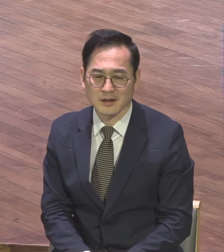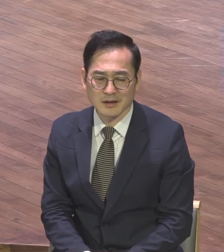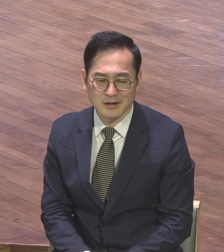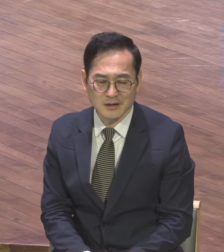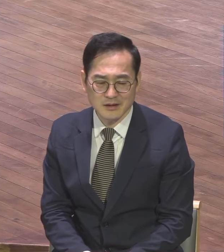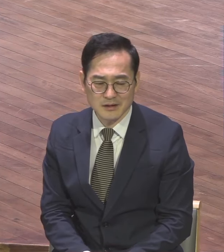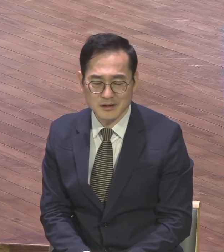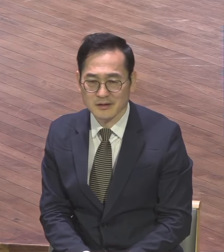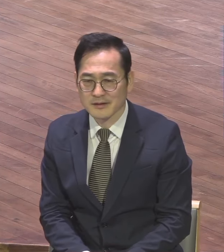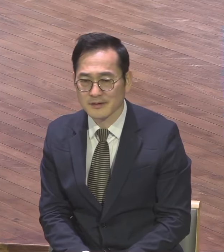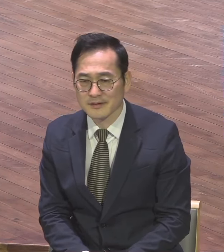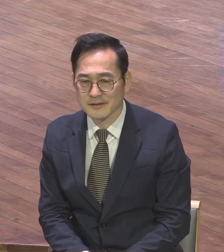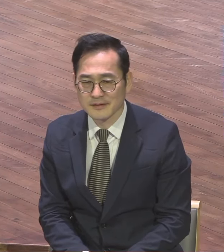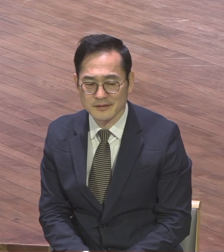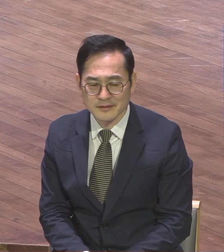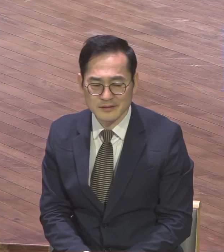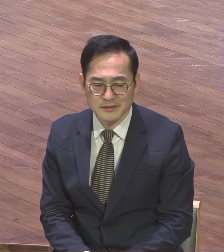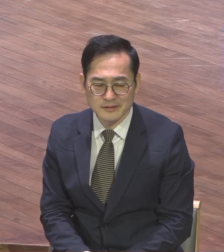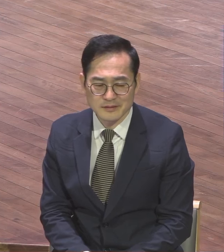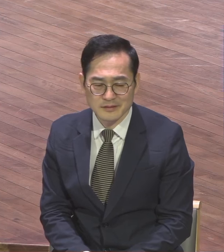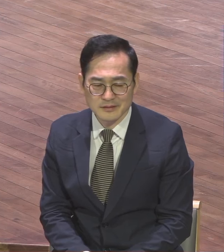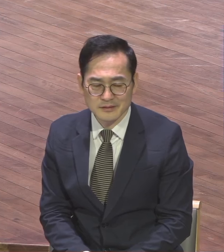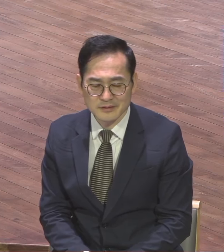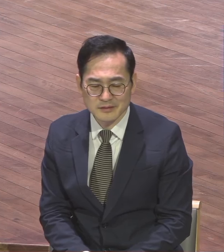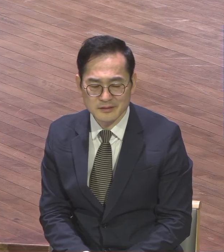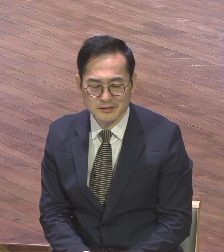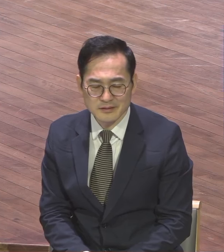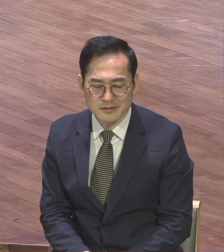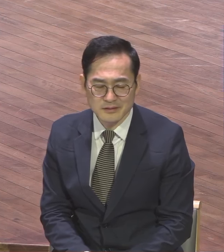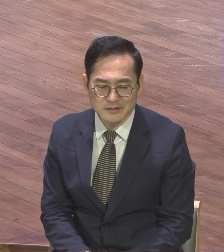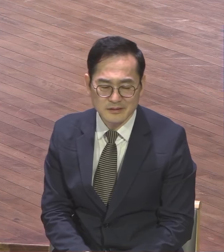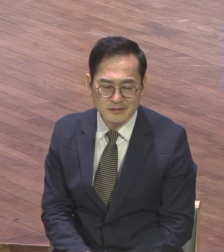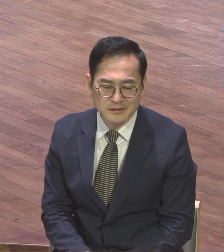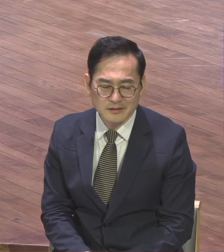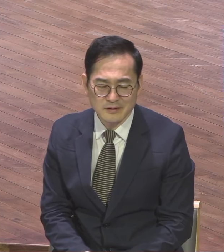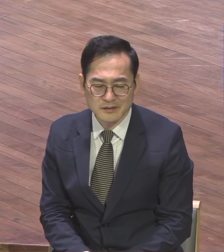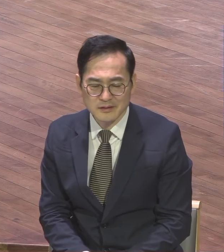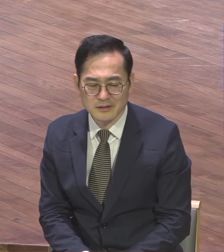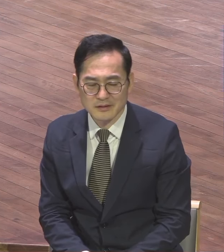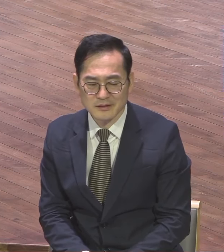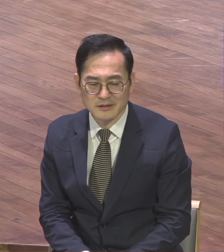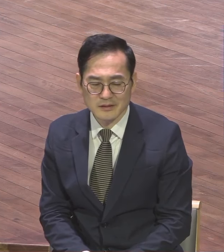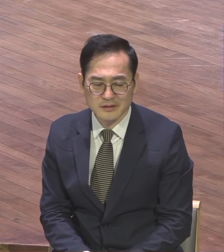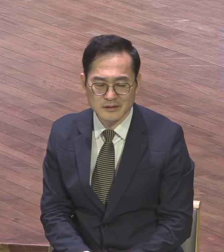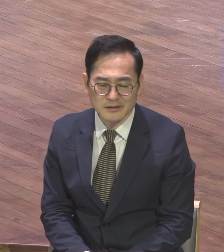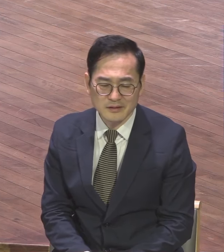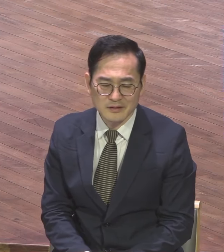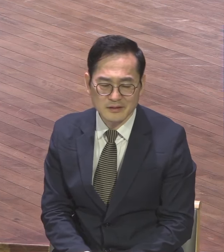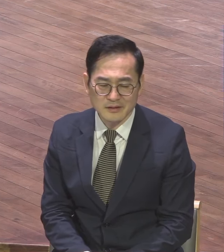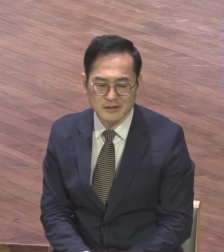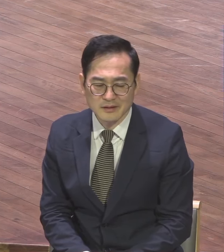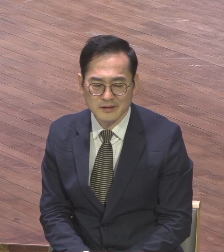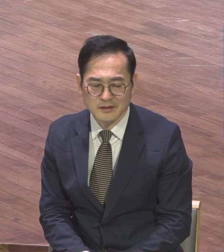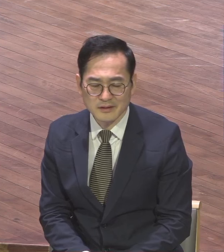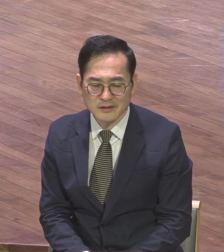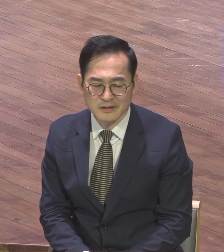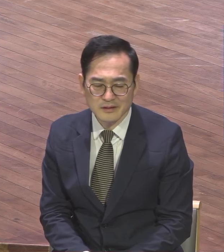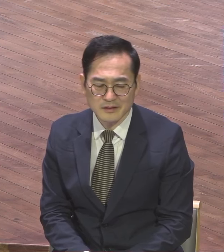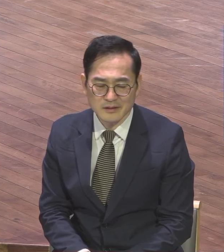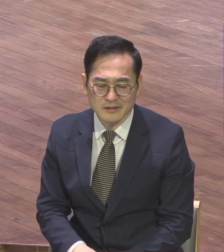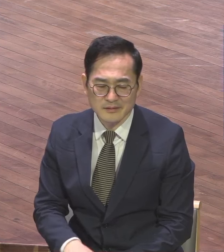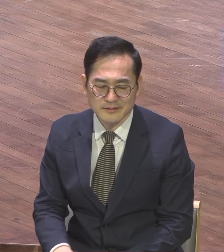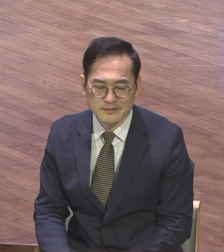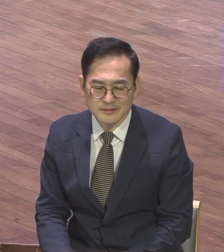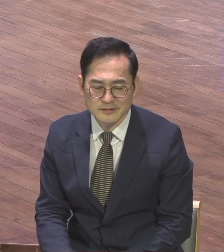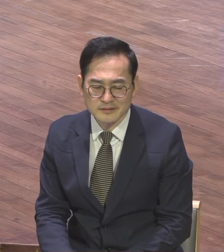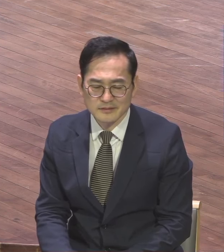이만을 위해서 그 뭐 정명주장으로 감정했다 하나라니까 다섯 번이나 부탁해가지고 담임 목사 부탁을 해가지고